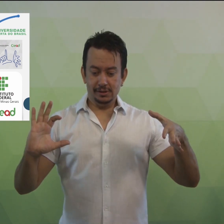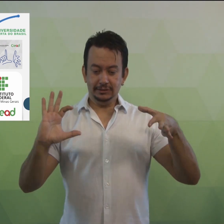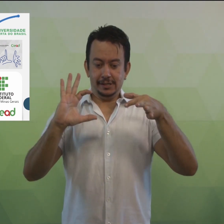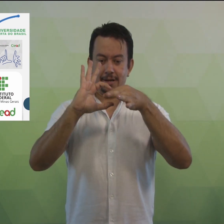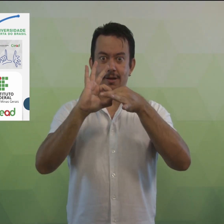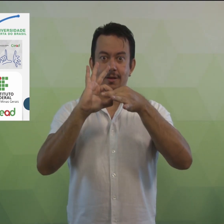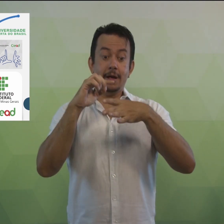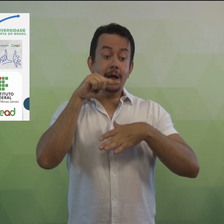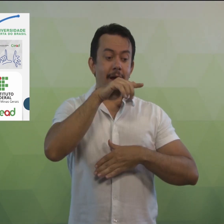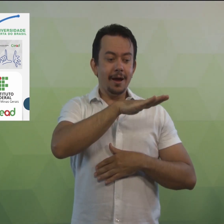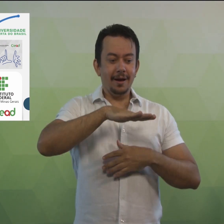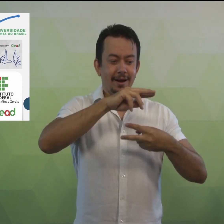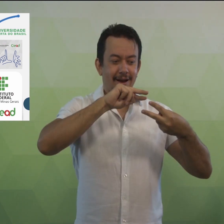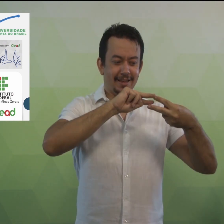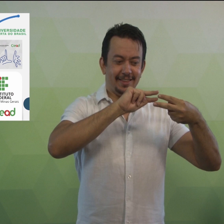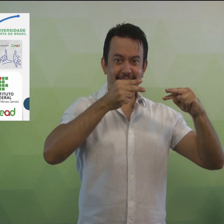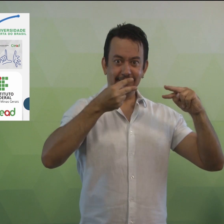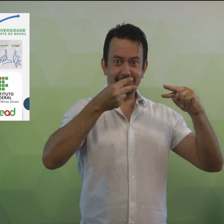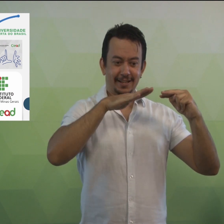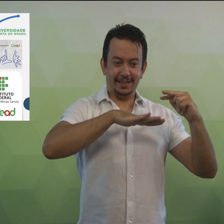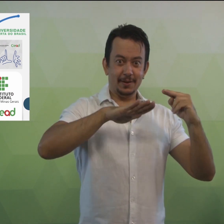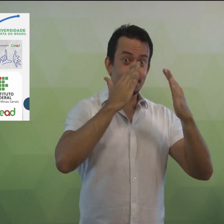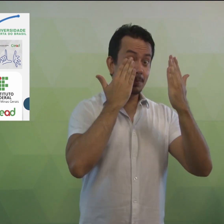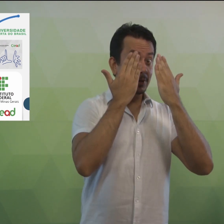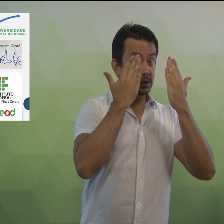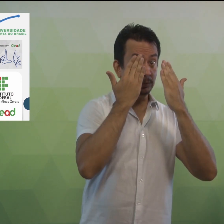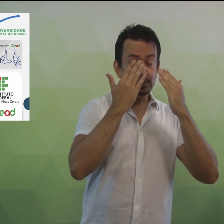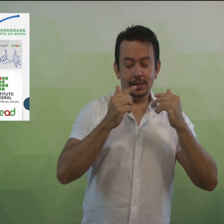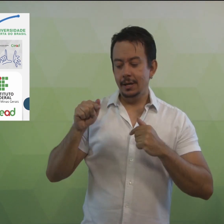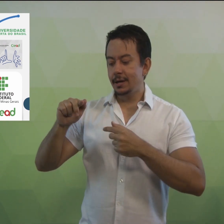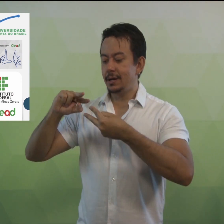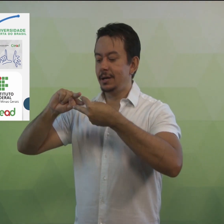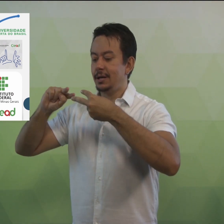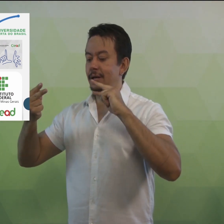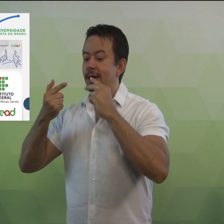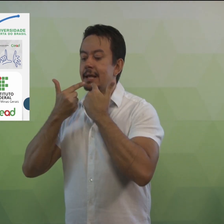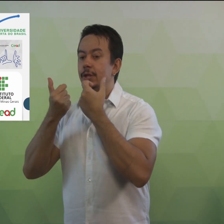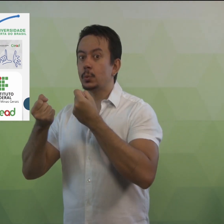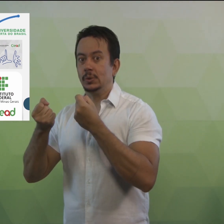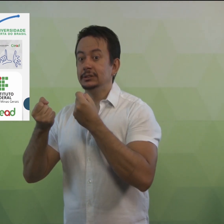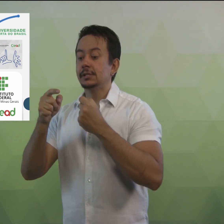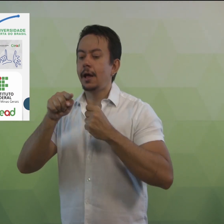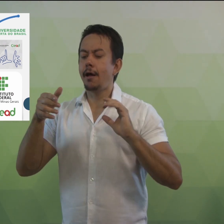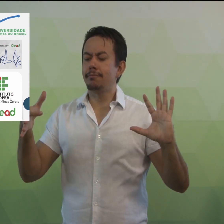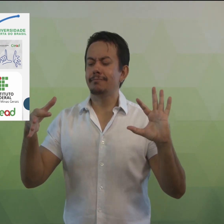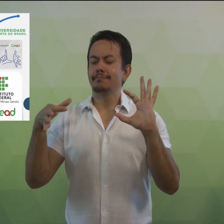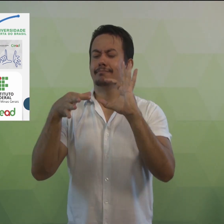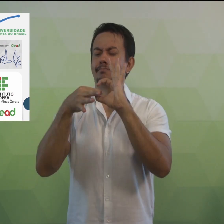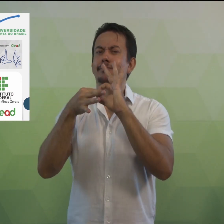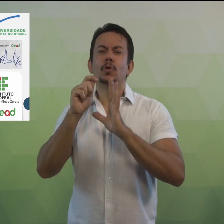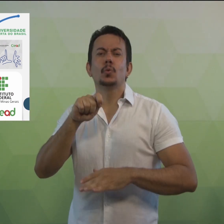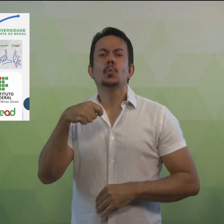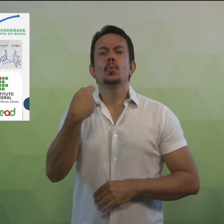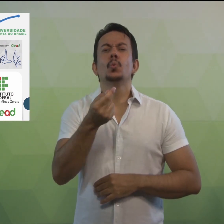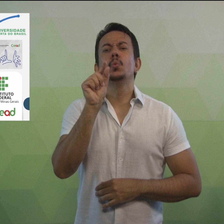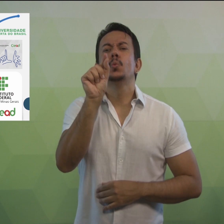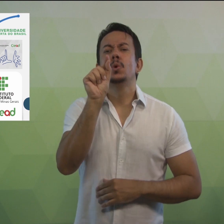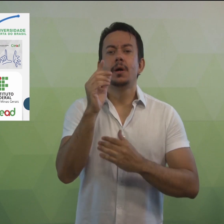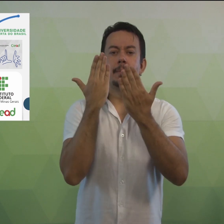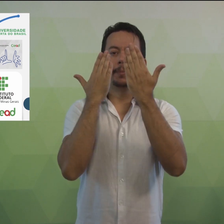bom? Então, nós vamos unir o nosso conteúdo de psicologia e linguística para que esse conhecimento aconteça,